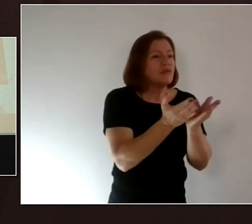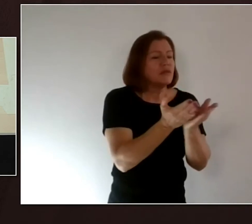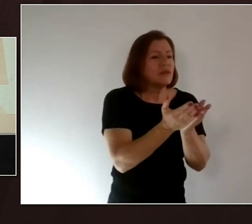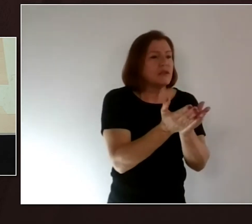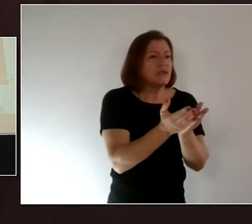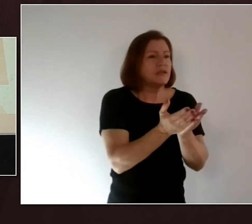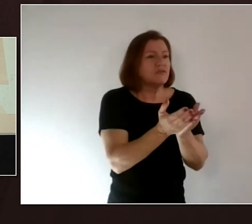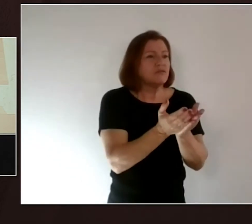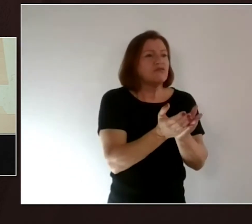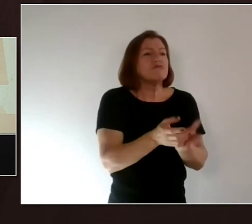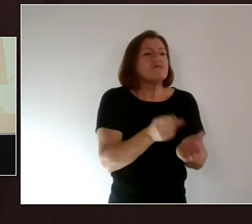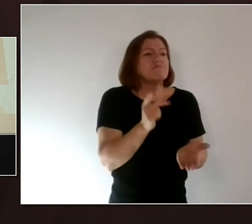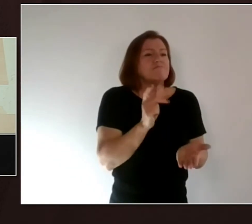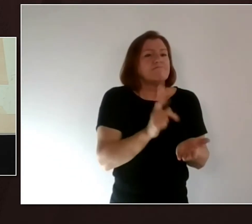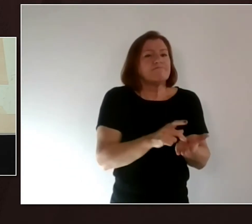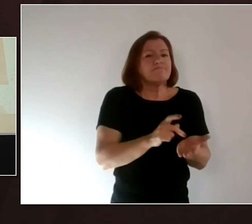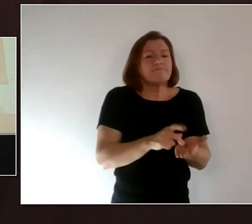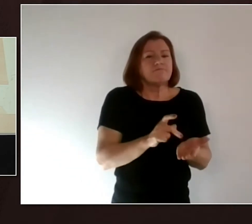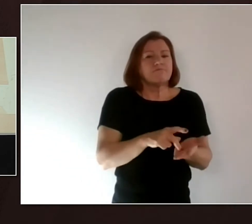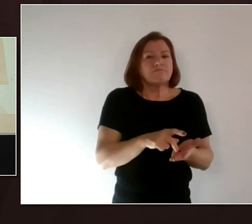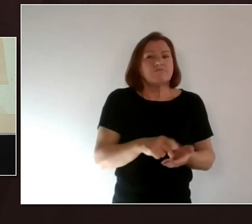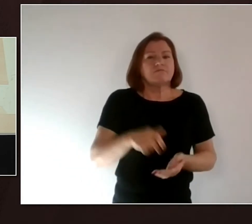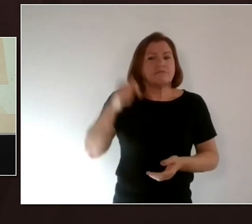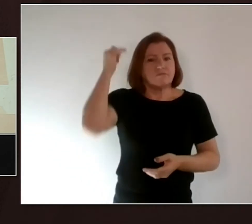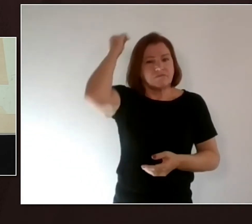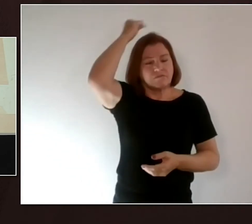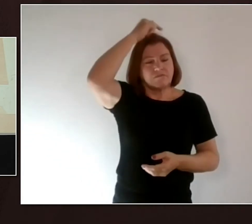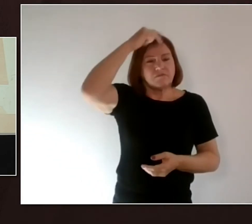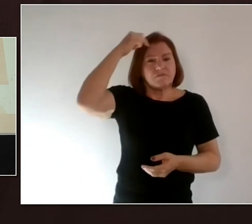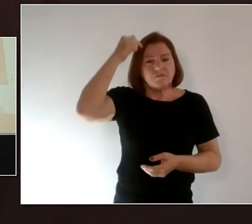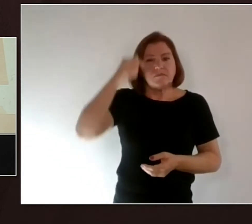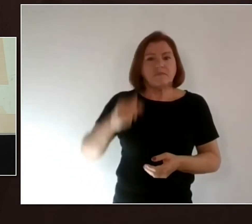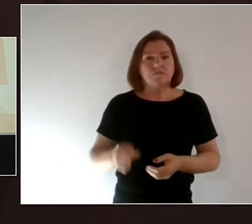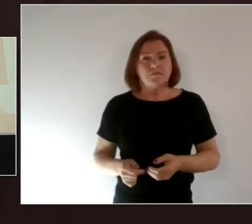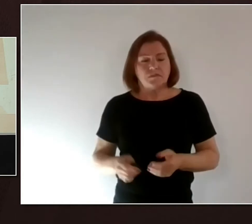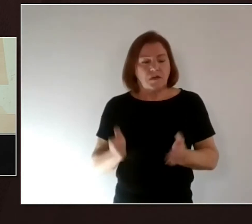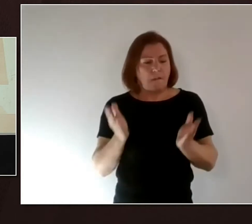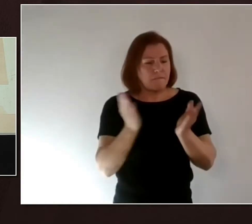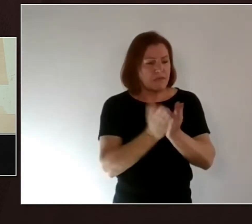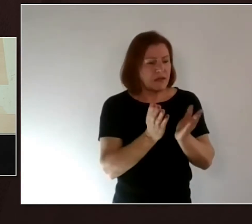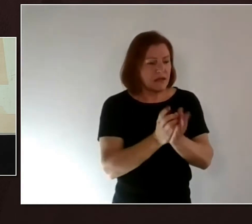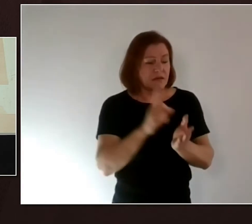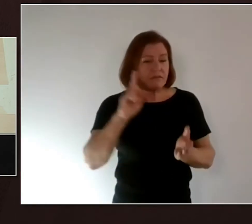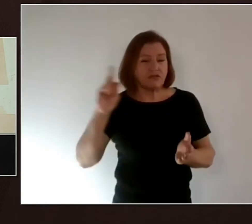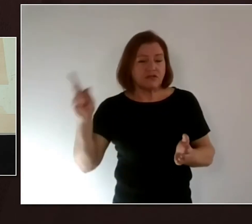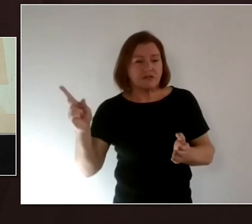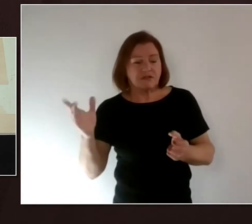Aliança, né, que nos dá respaldo, e nós